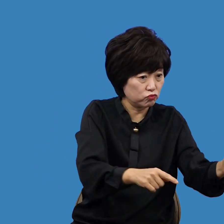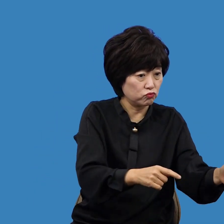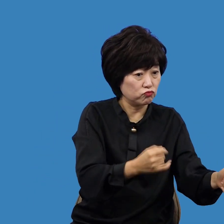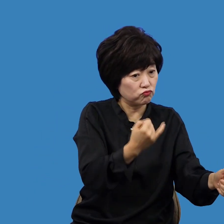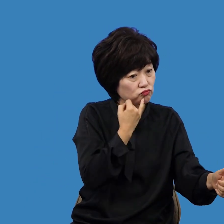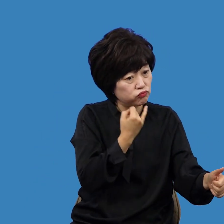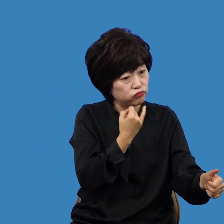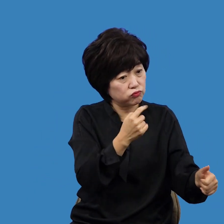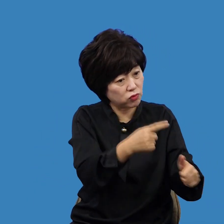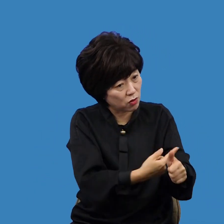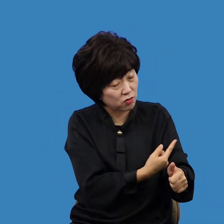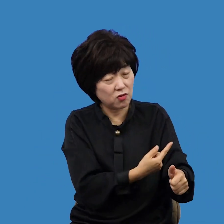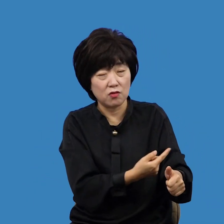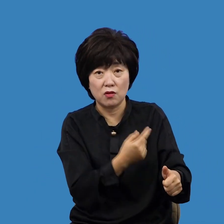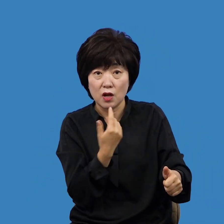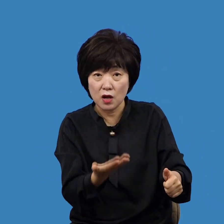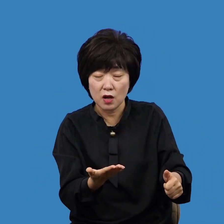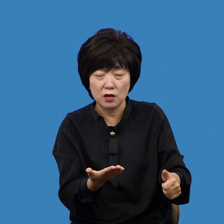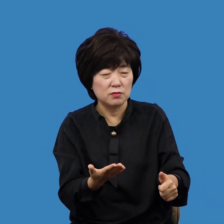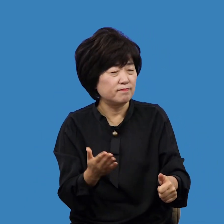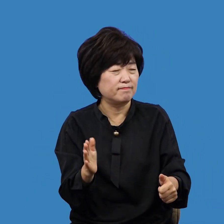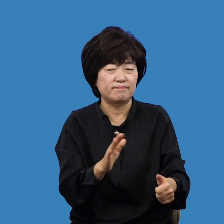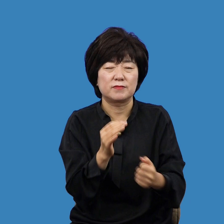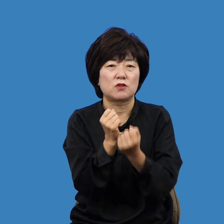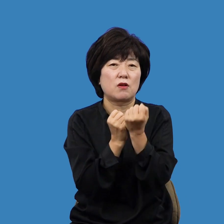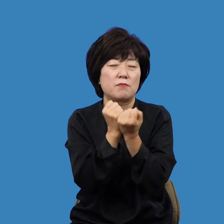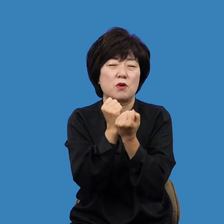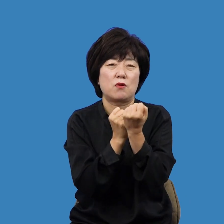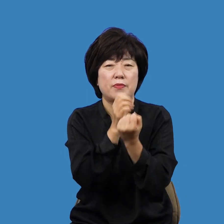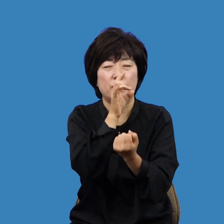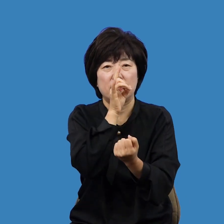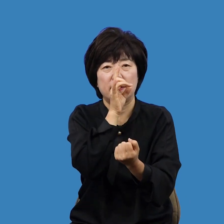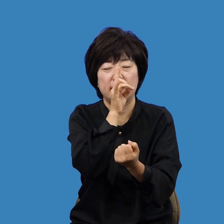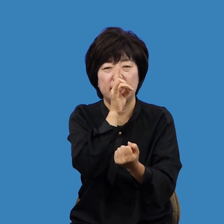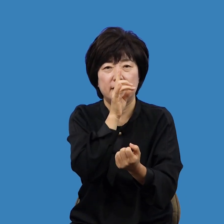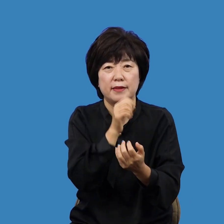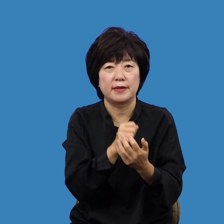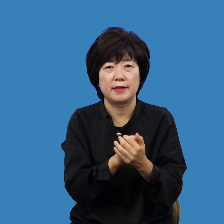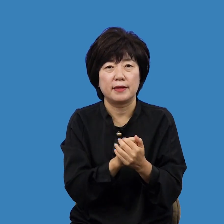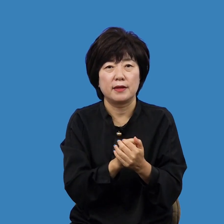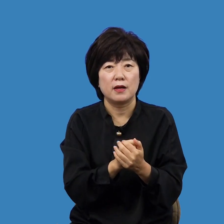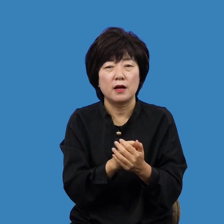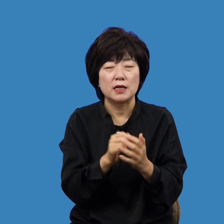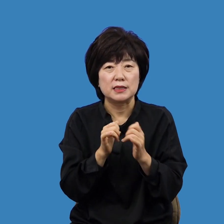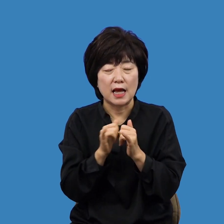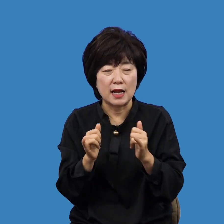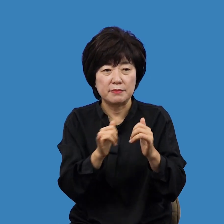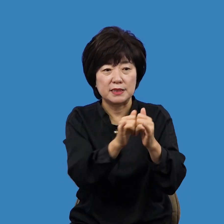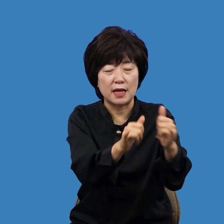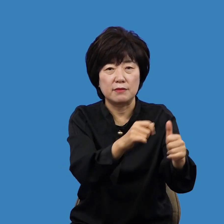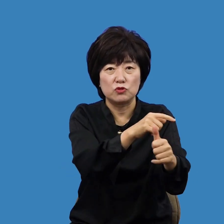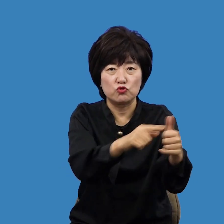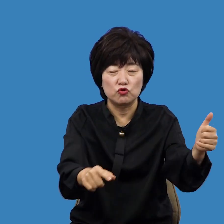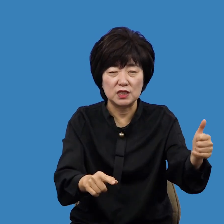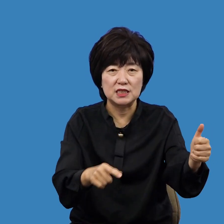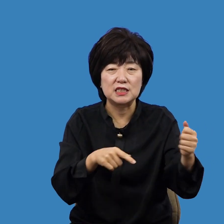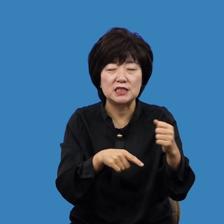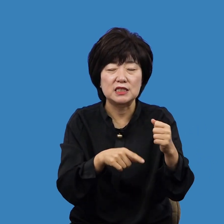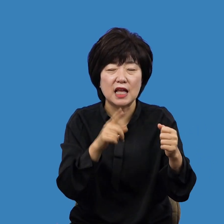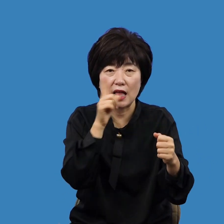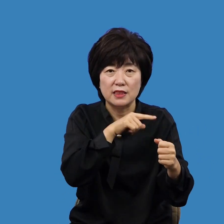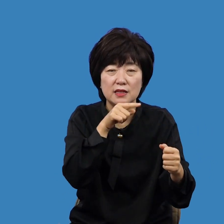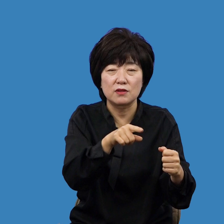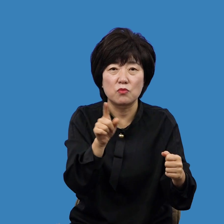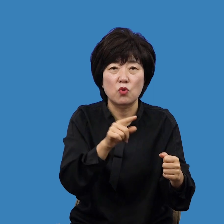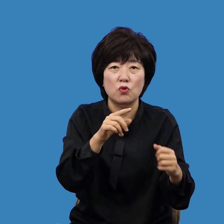없는 거거든요. 이게 설명이 안 되는 부분이에요. 사실 설명이 안 되는 부분이에요. 근데 여러분 왜 사람이 사람을 죽이는 게 악한 줄 아세요?